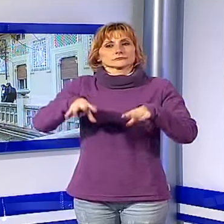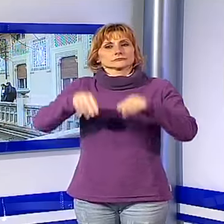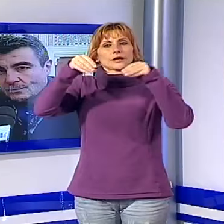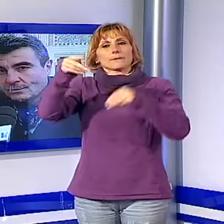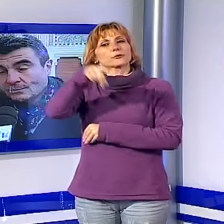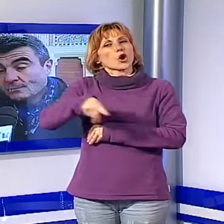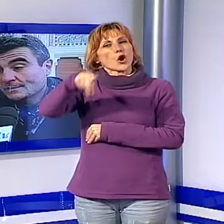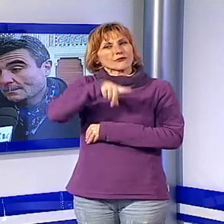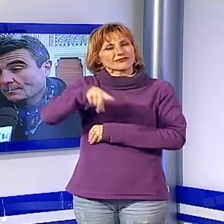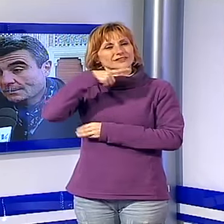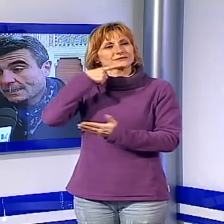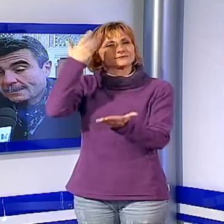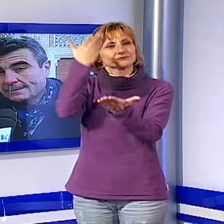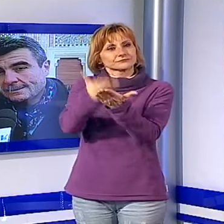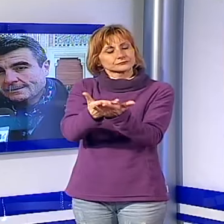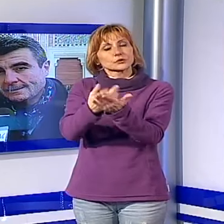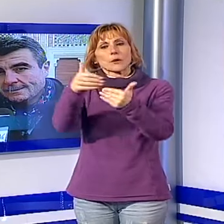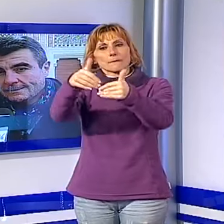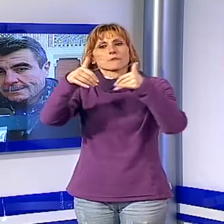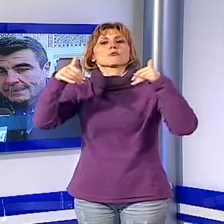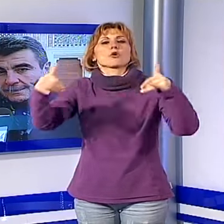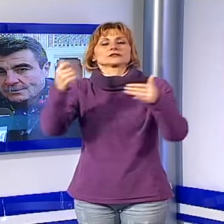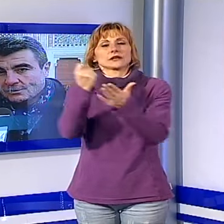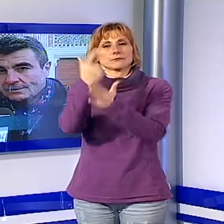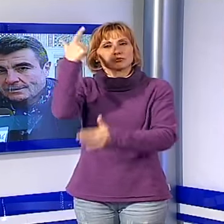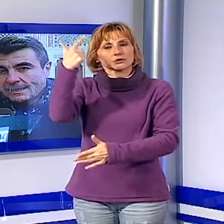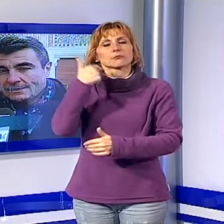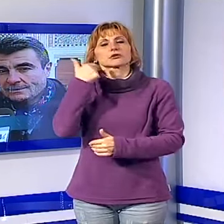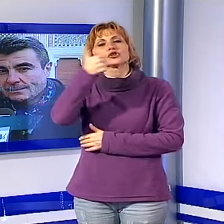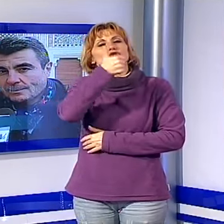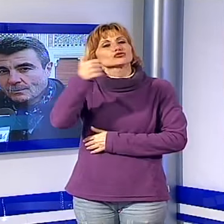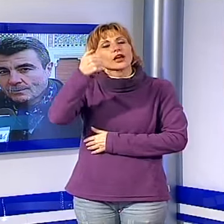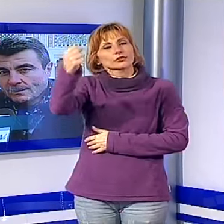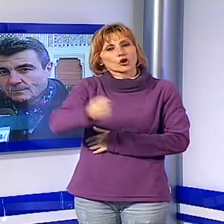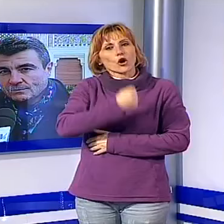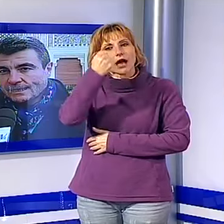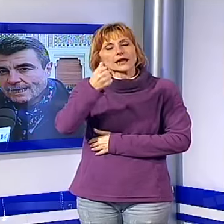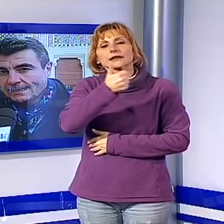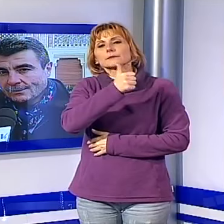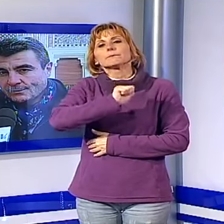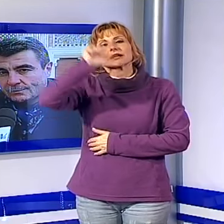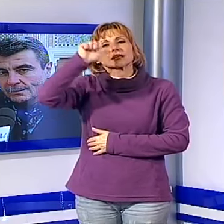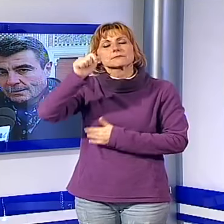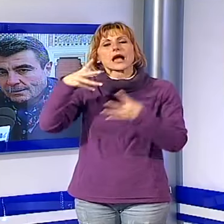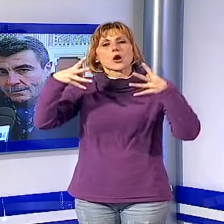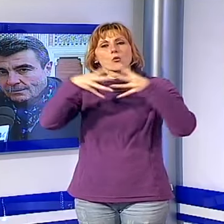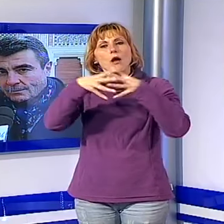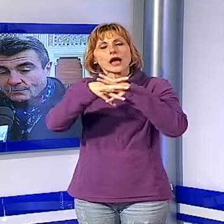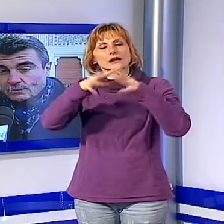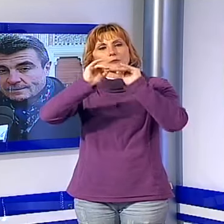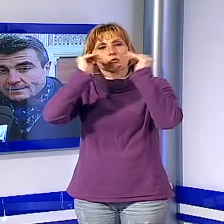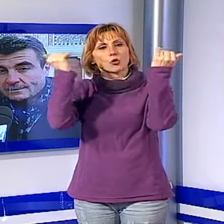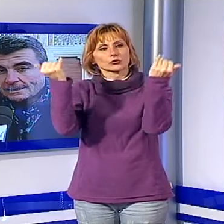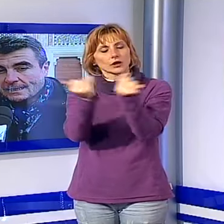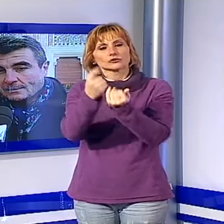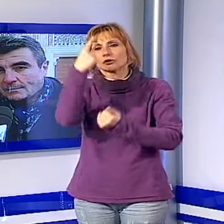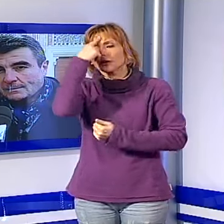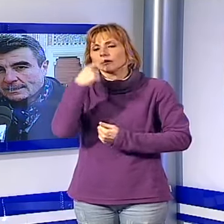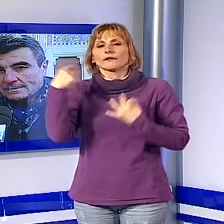proponendo una mostra importante dedicata al centenario della prima guerra mondiale con una figura